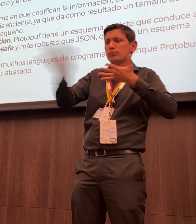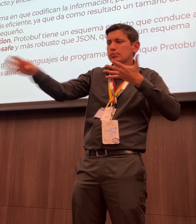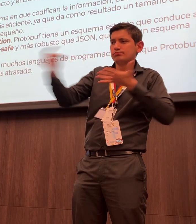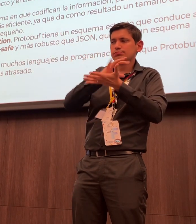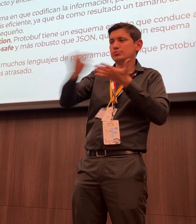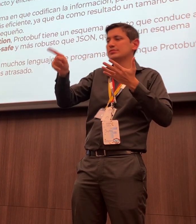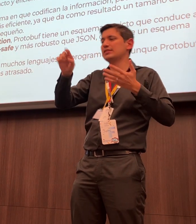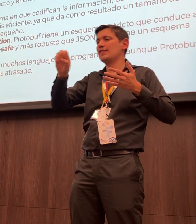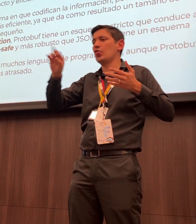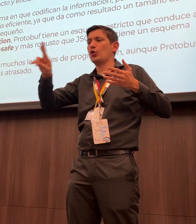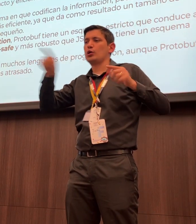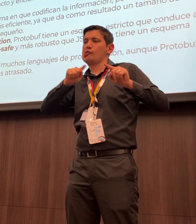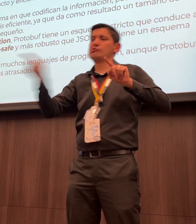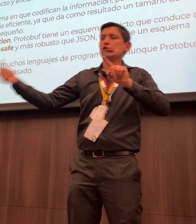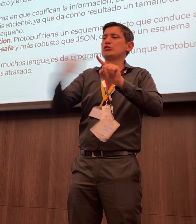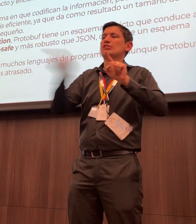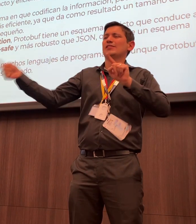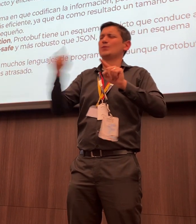llegando del servidor.